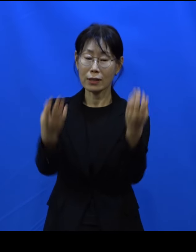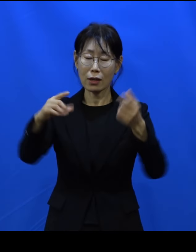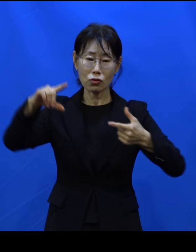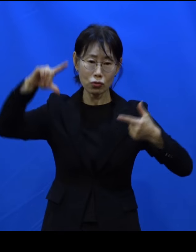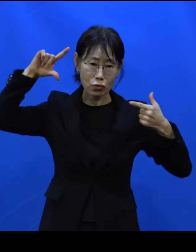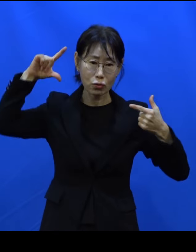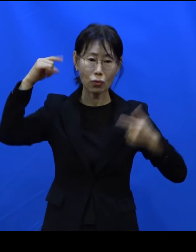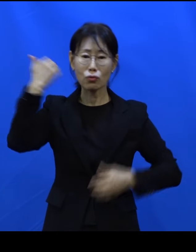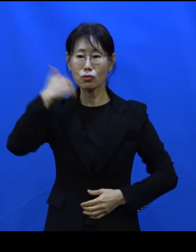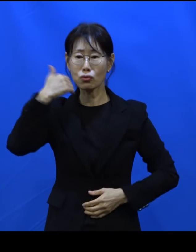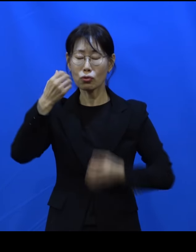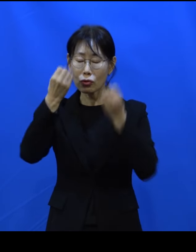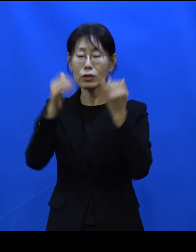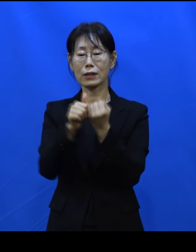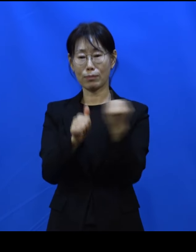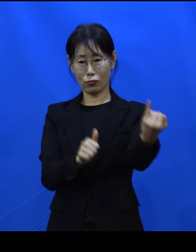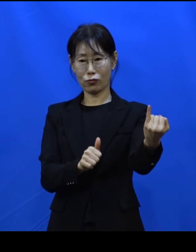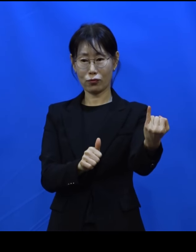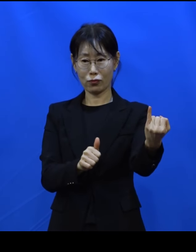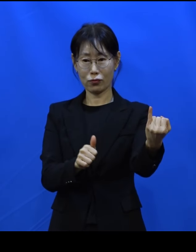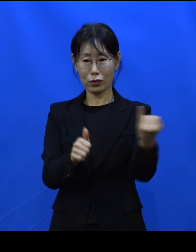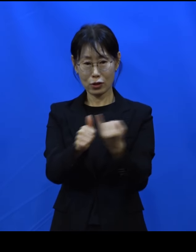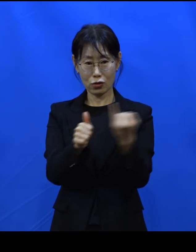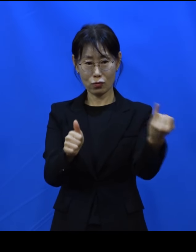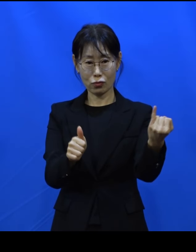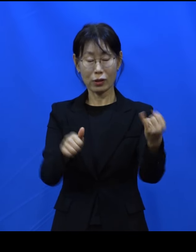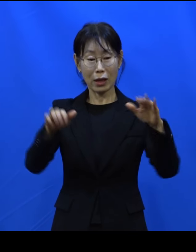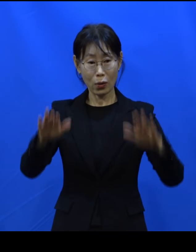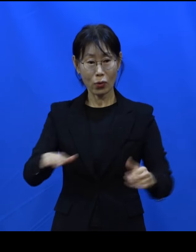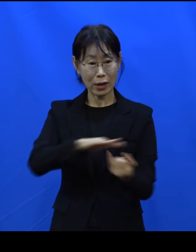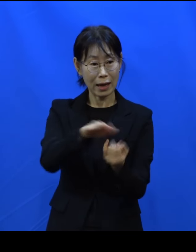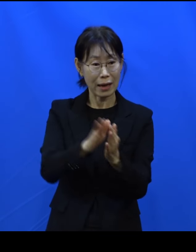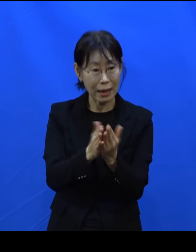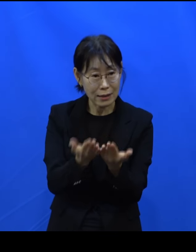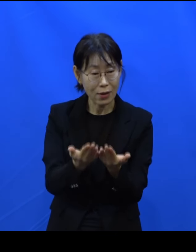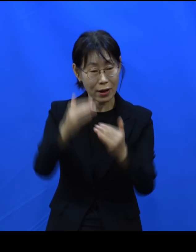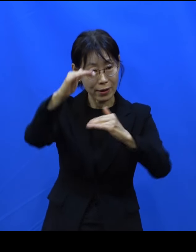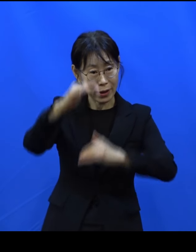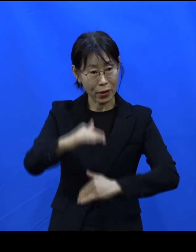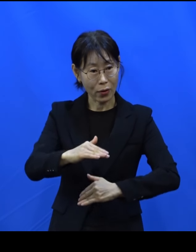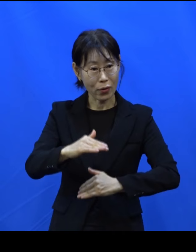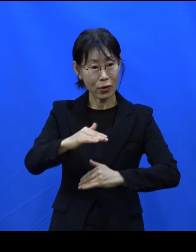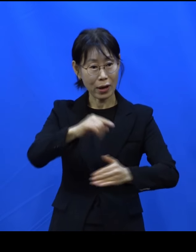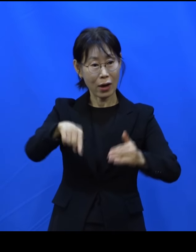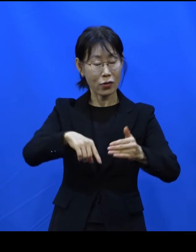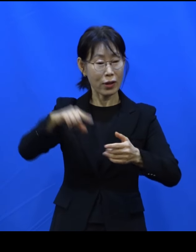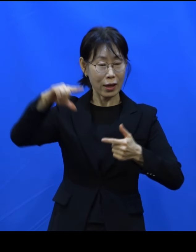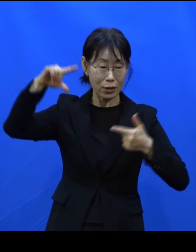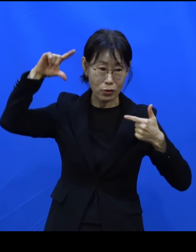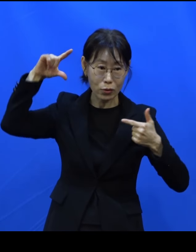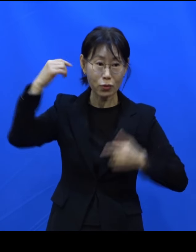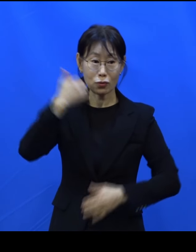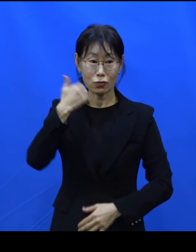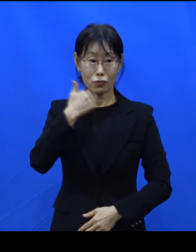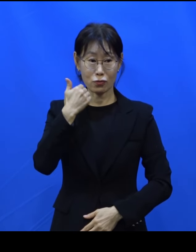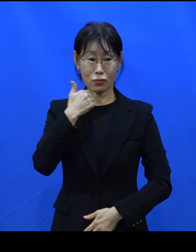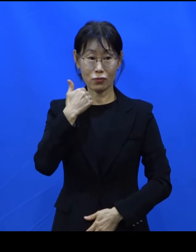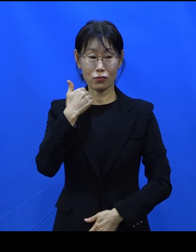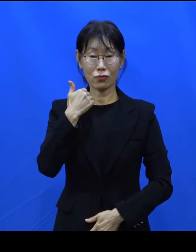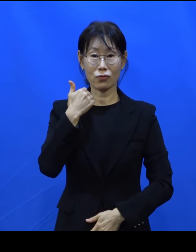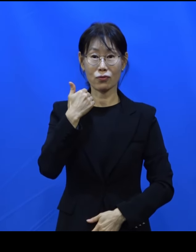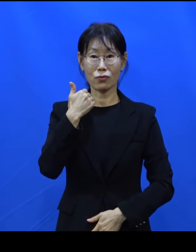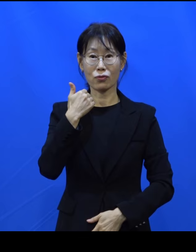일반적으로 주인공이 신부예요. 그러나 여기에서 결혼은 시선을 다른 곳으로 옮겨요. 이